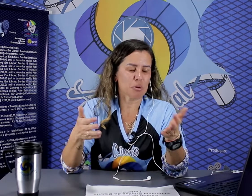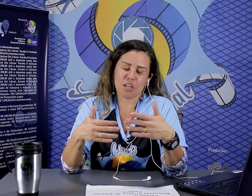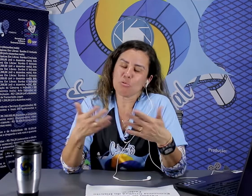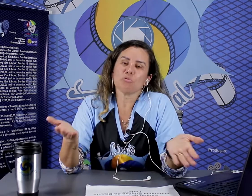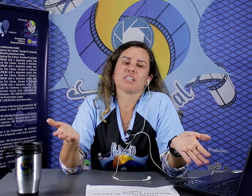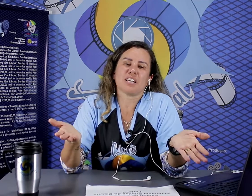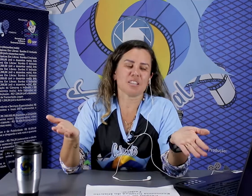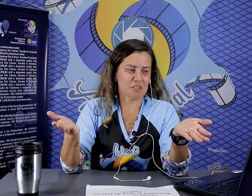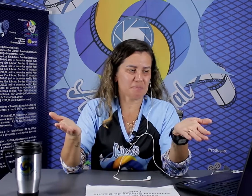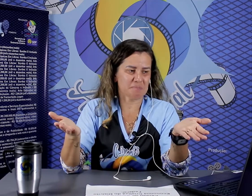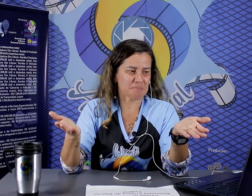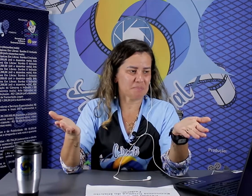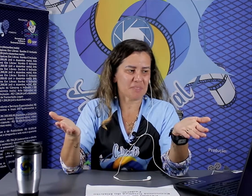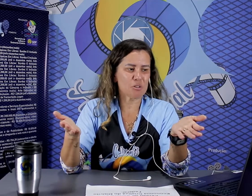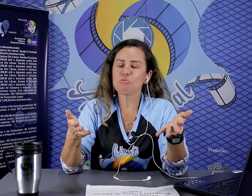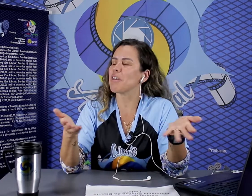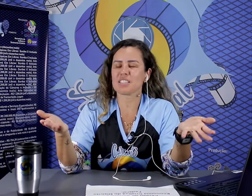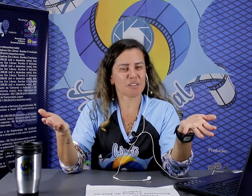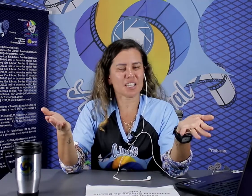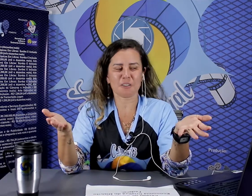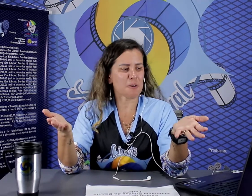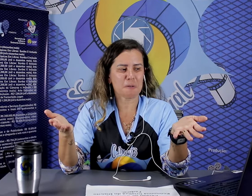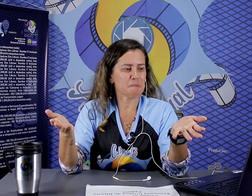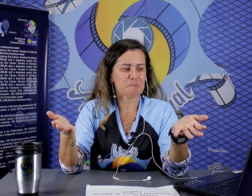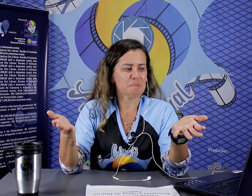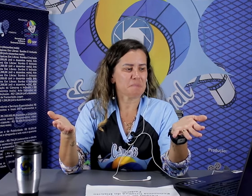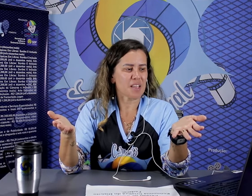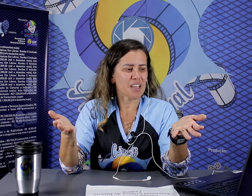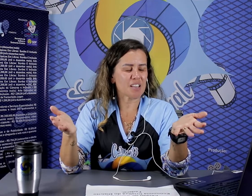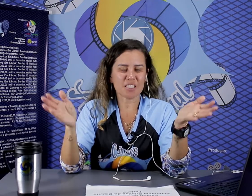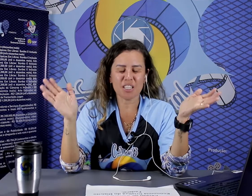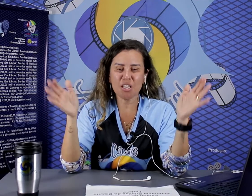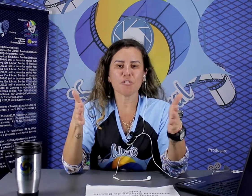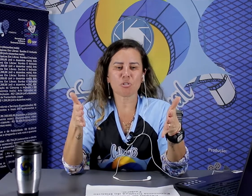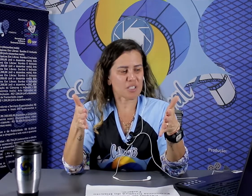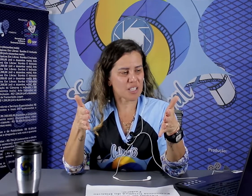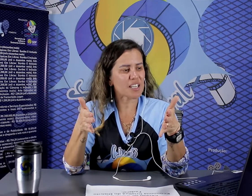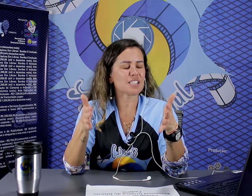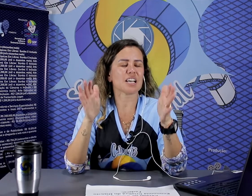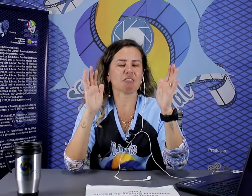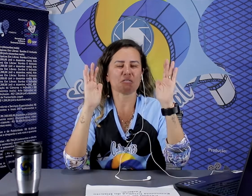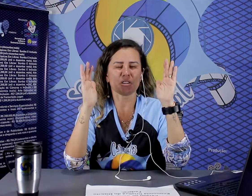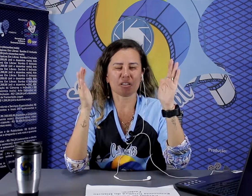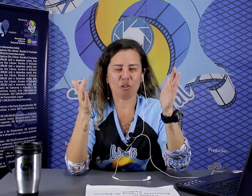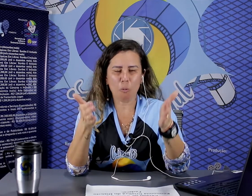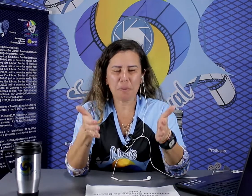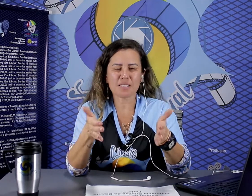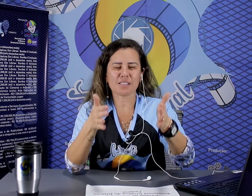ele não usa essa língua, ele não conversa com essa língua. Então, esse nível de concentração,